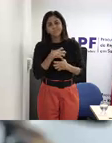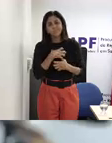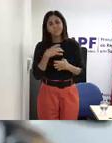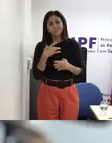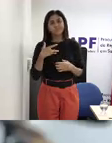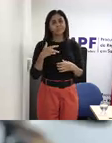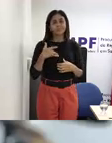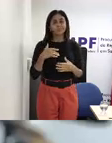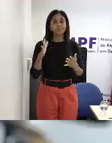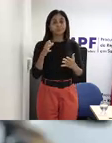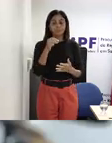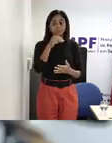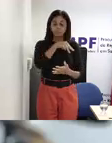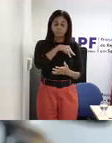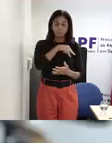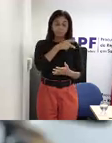Federal